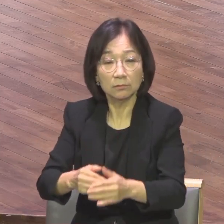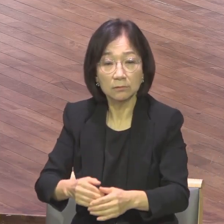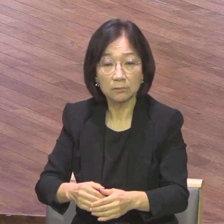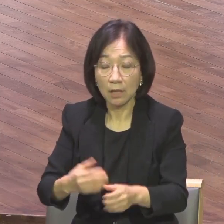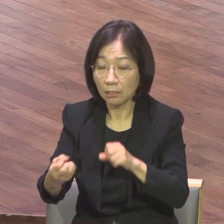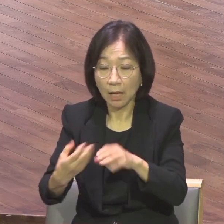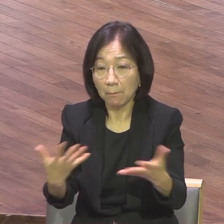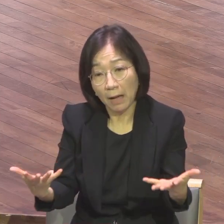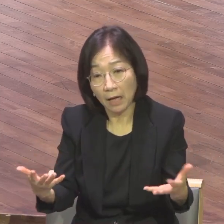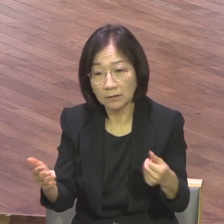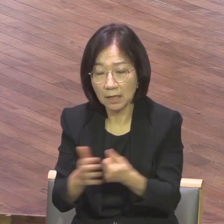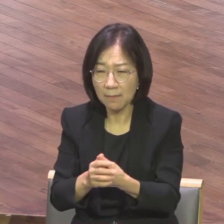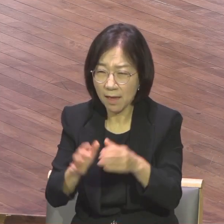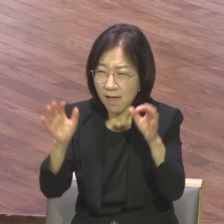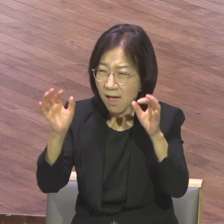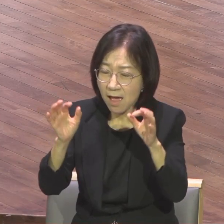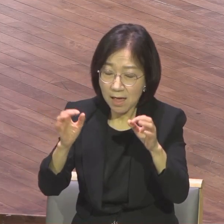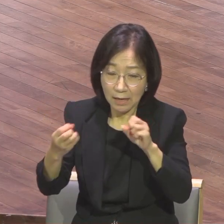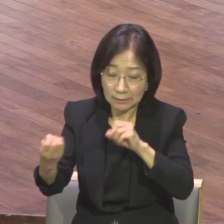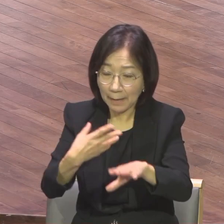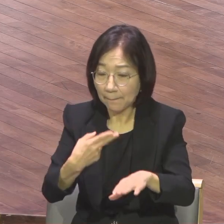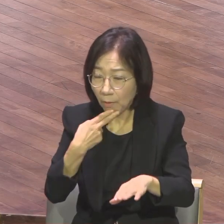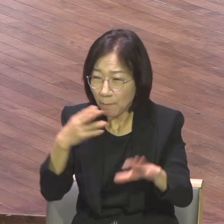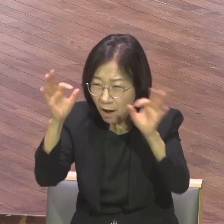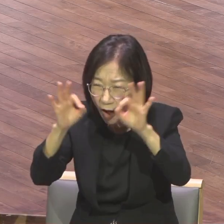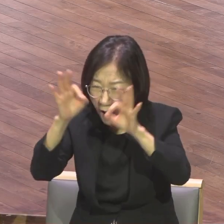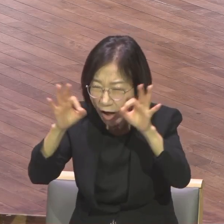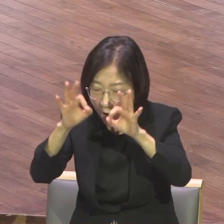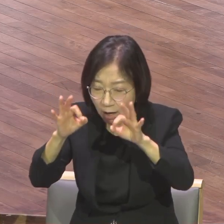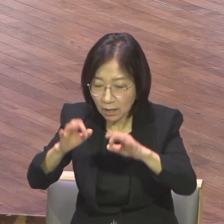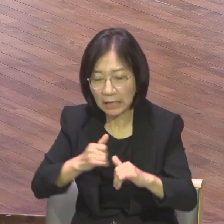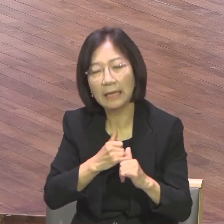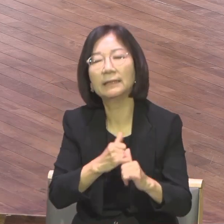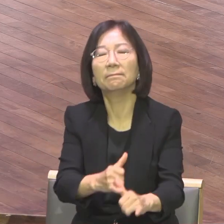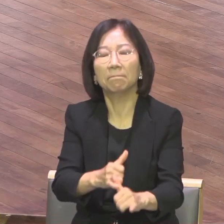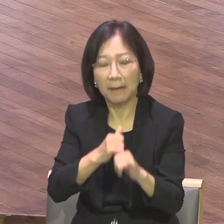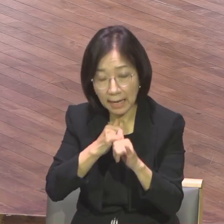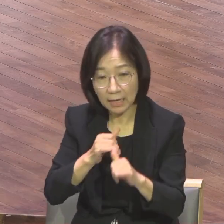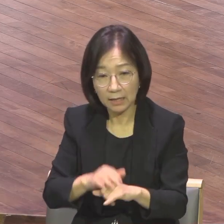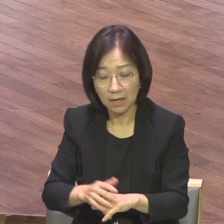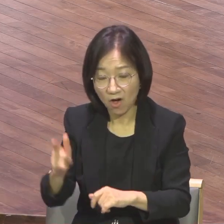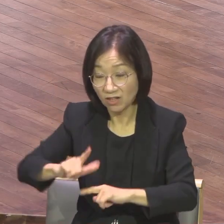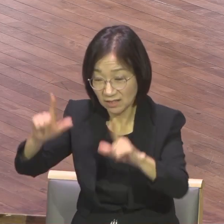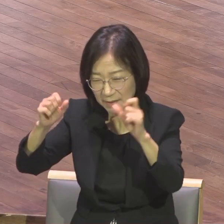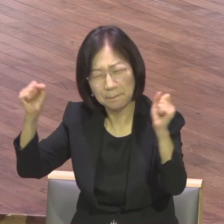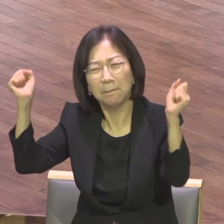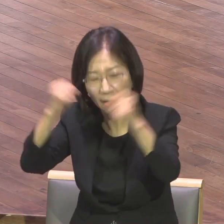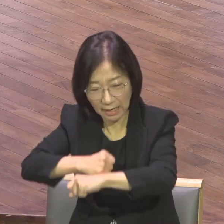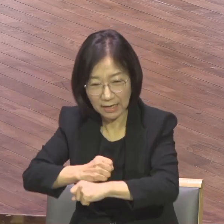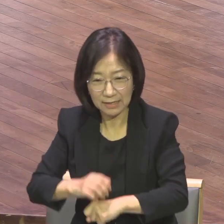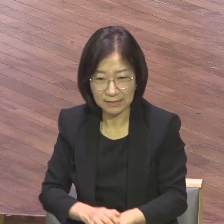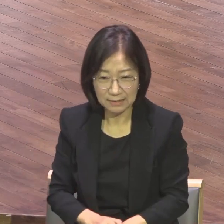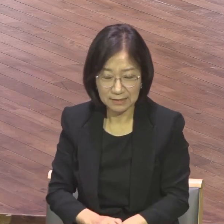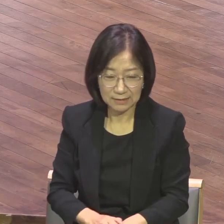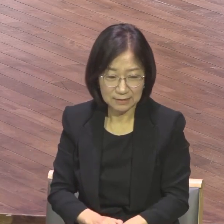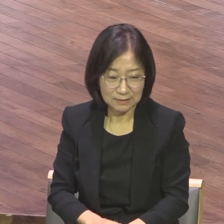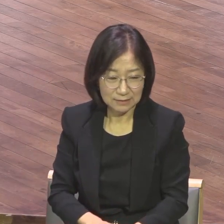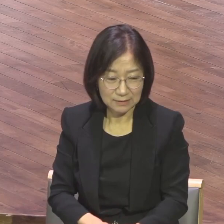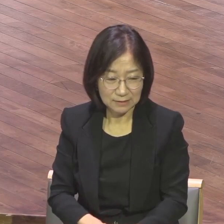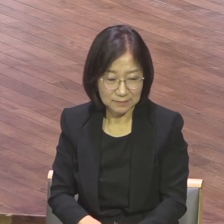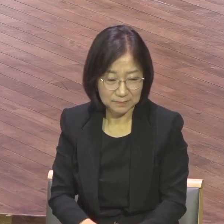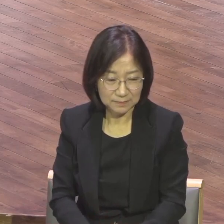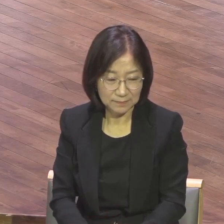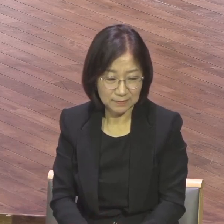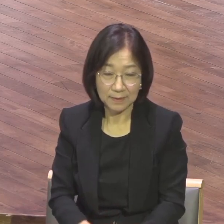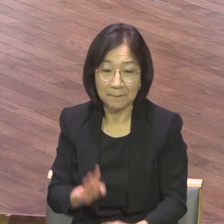찾으니까 자살을 부려. 답을 못 찾으니까 후회해. 이가로 그냥 어느 날 그냥 말로 마지막에 왔을 때